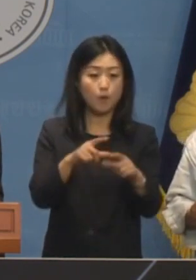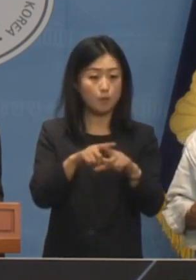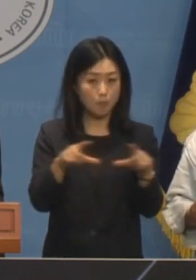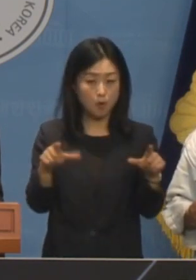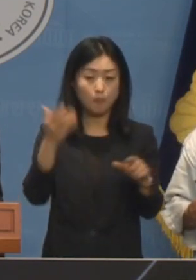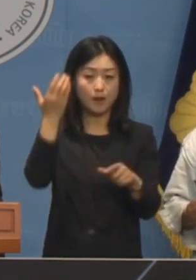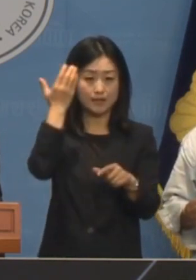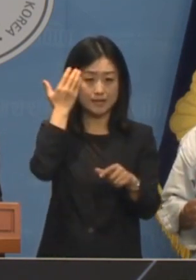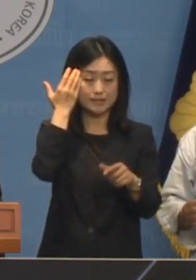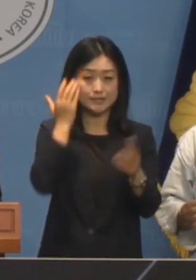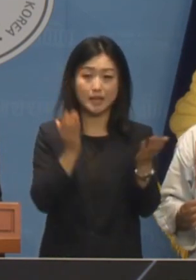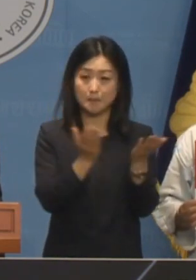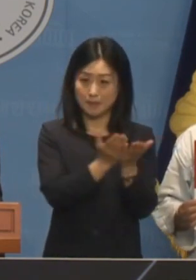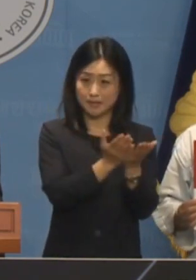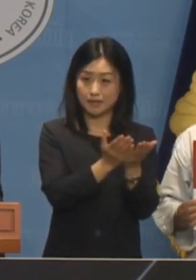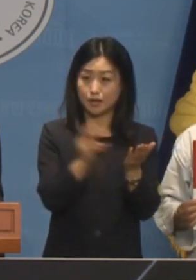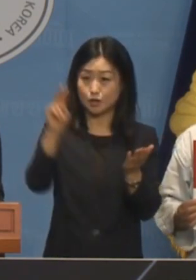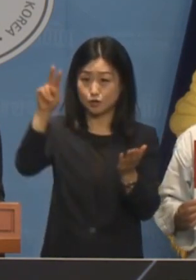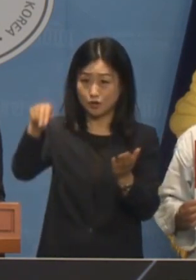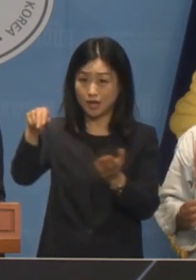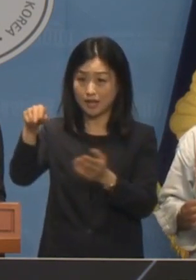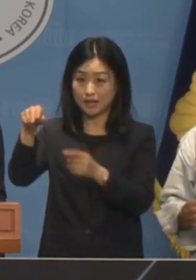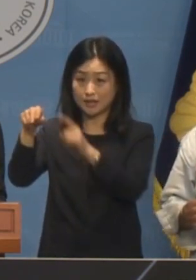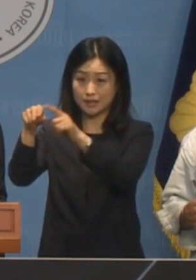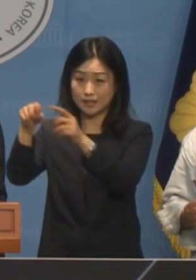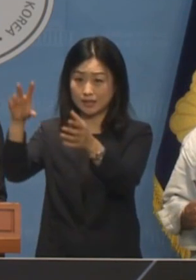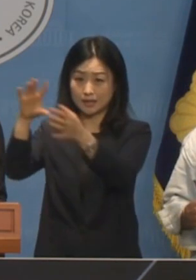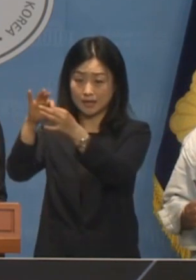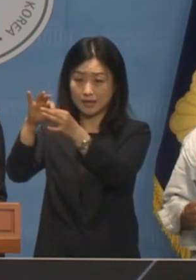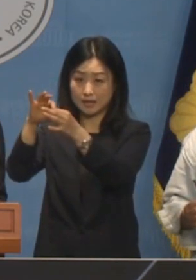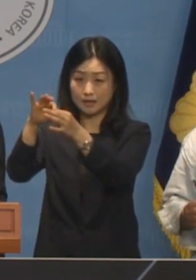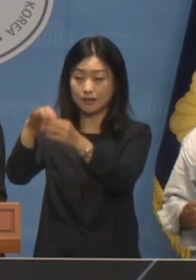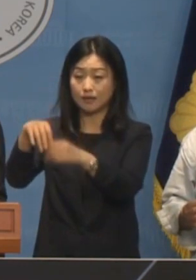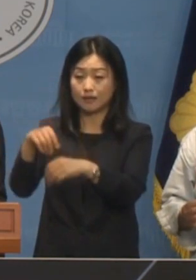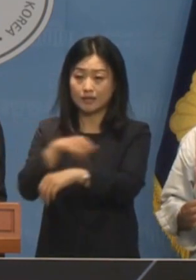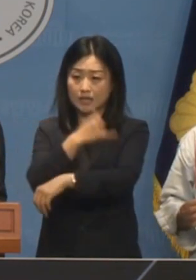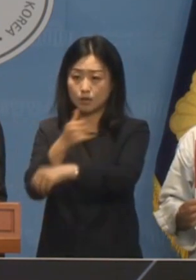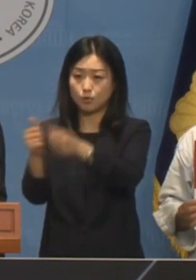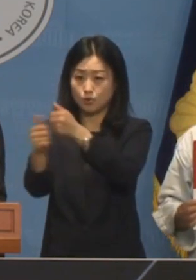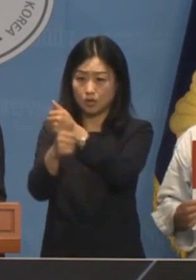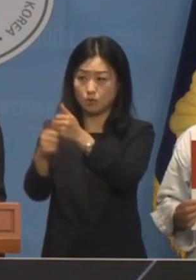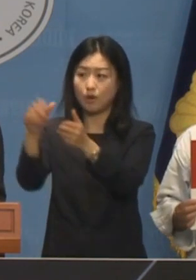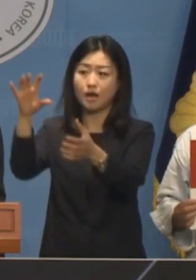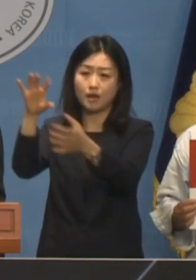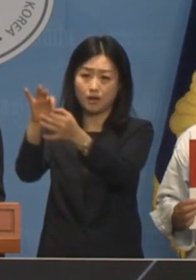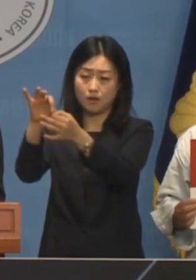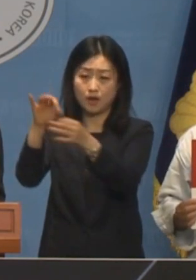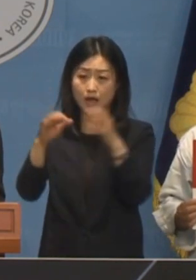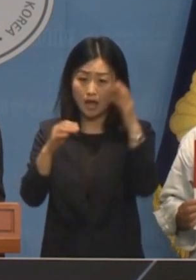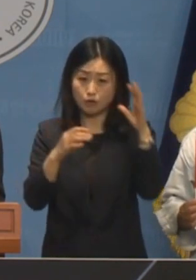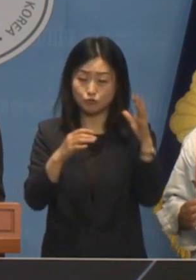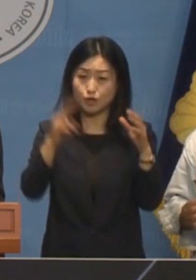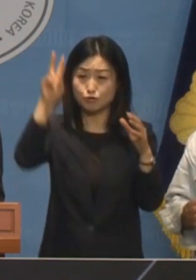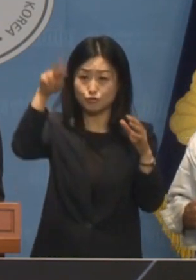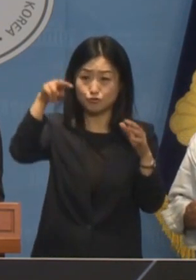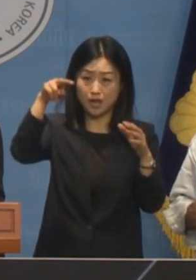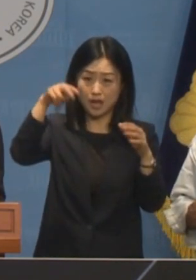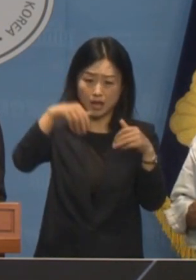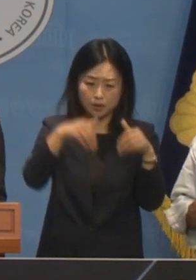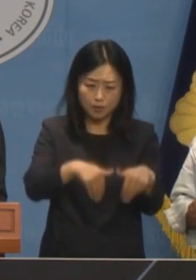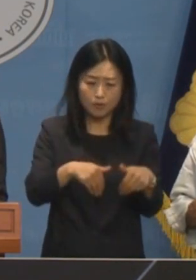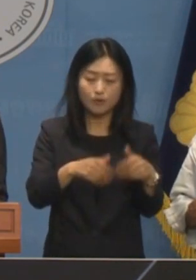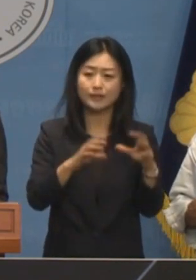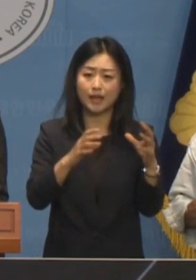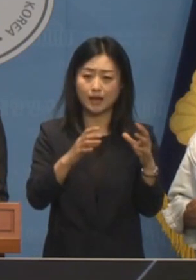상식이 유엔의 사주를 받는 인권위와 언론 방송에 의해 무참히 짓밟힐 때마다 대한민국이 마치 유엔의 속국인 것 같은